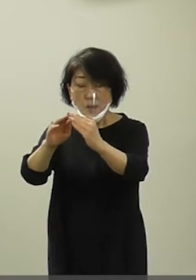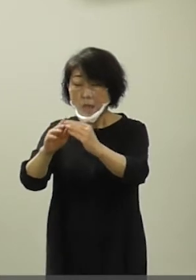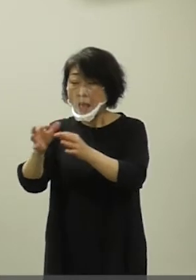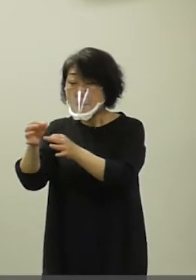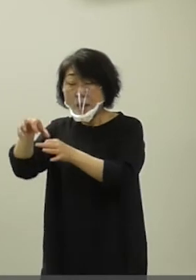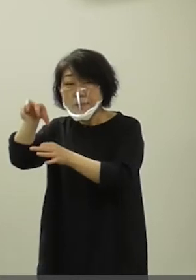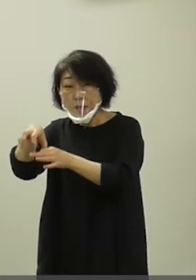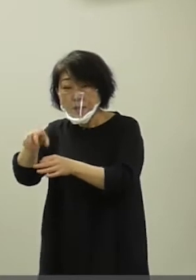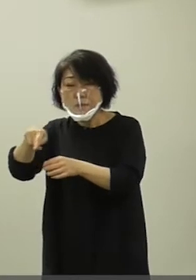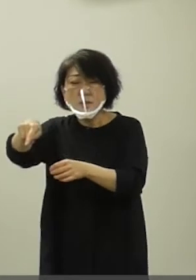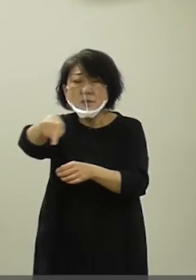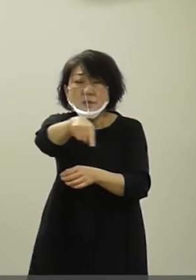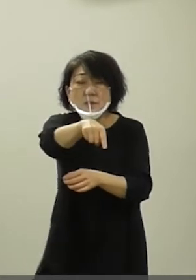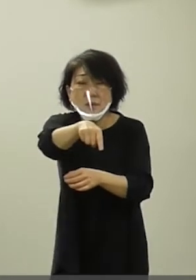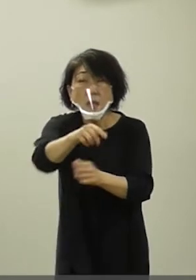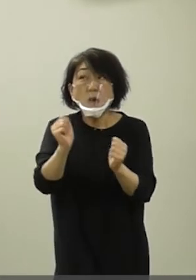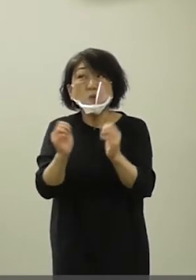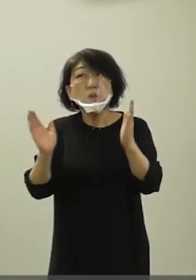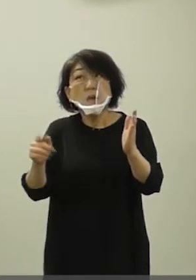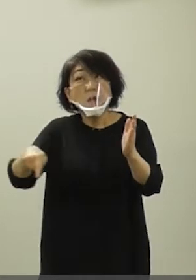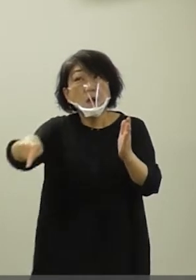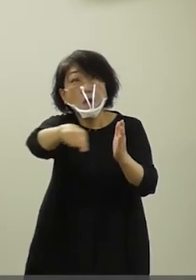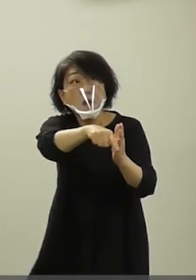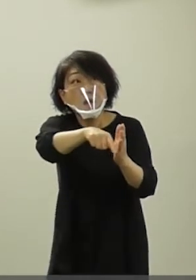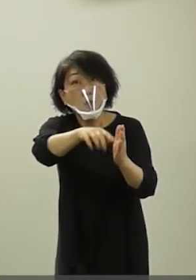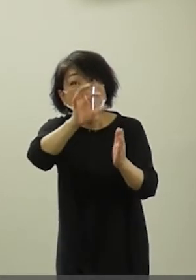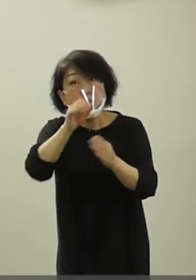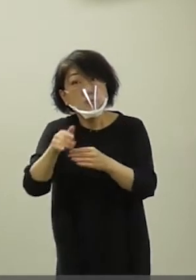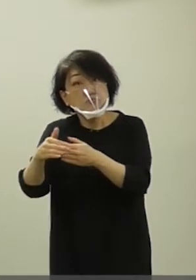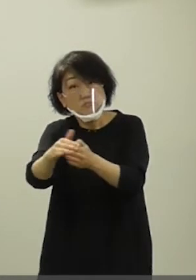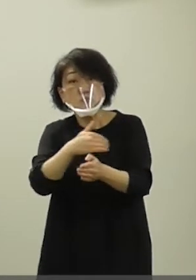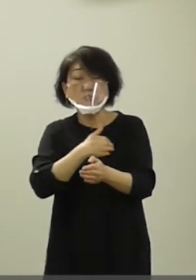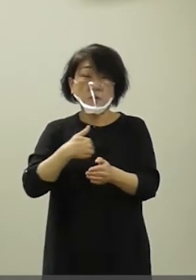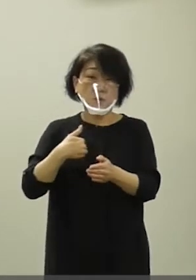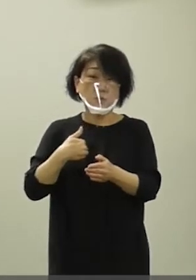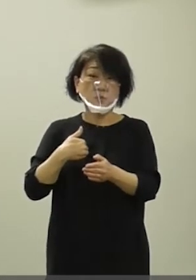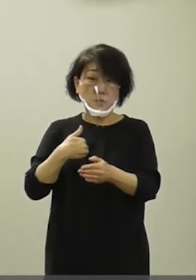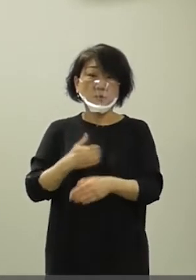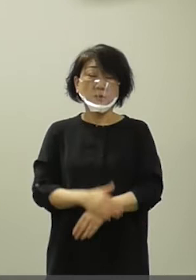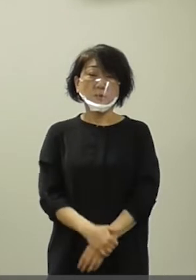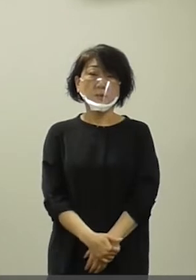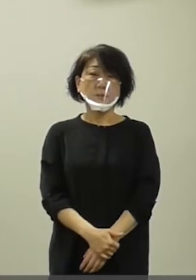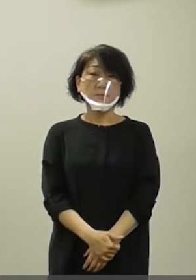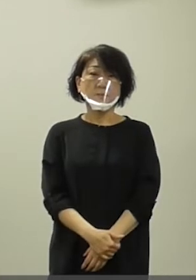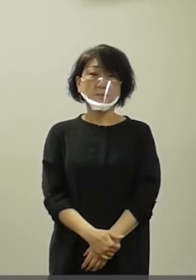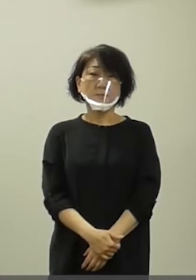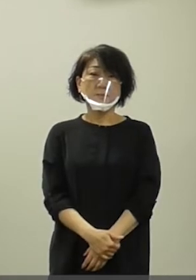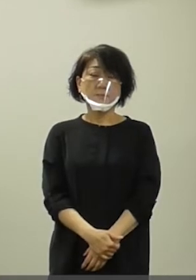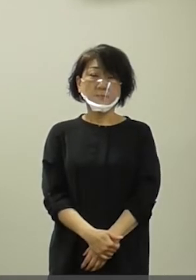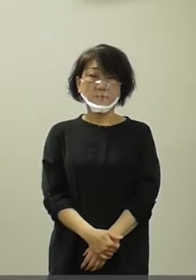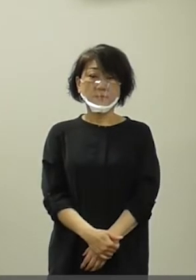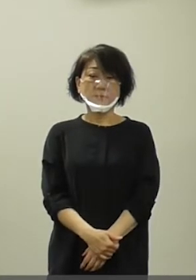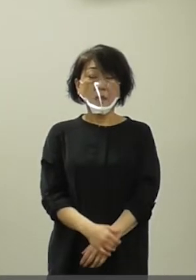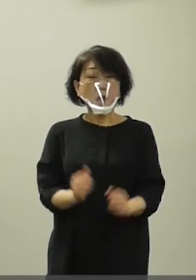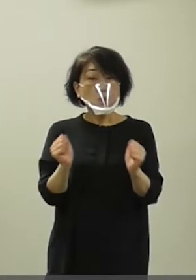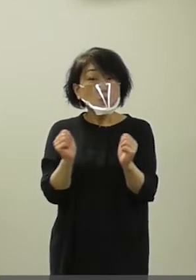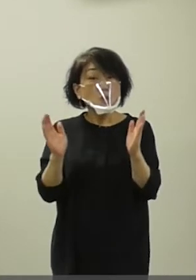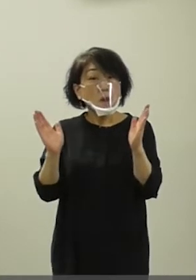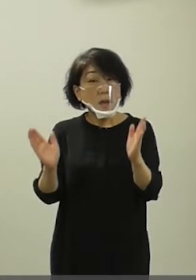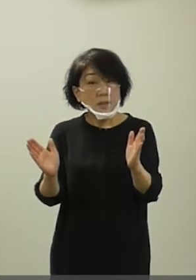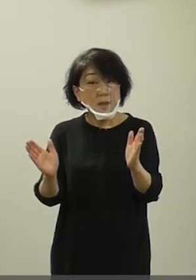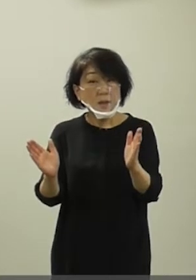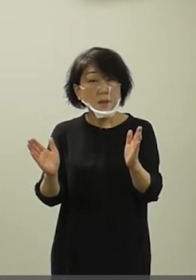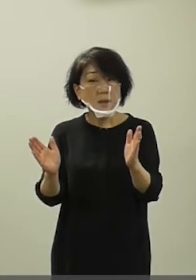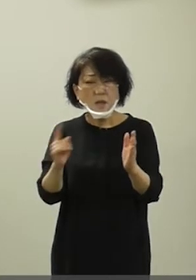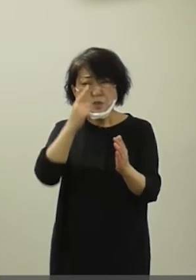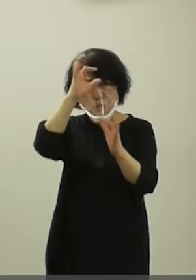するということはこれまで冬季間は実は行っていたりしておりますですので同期生せっきー